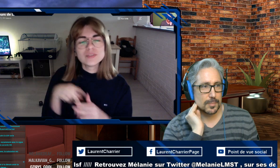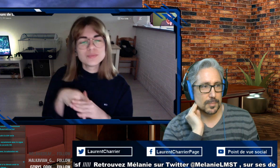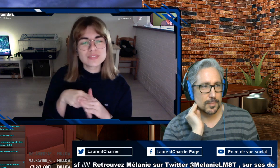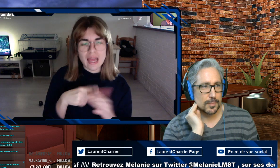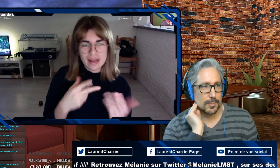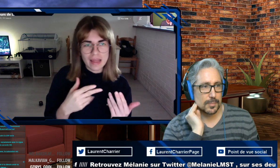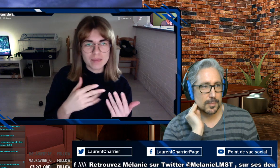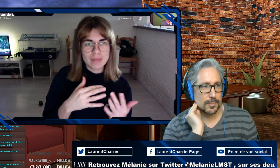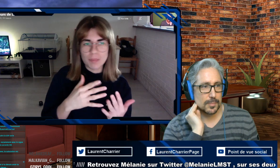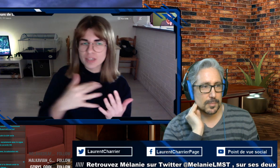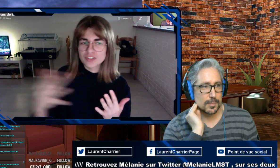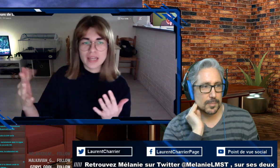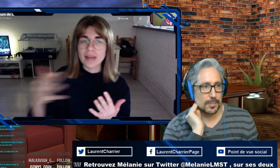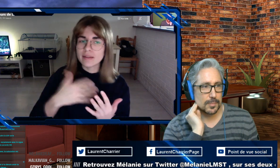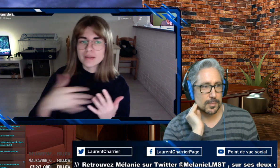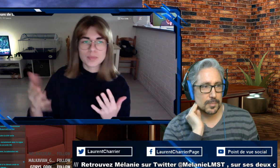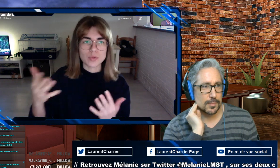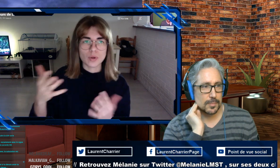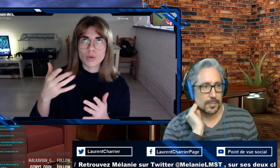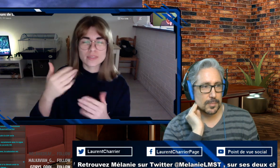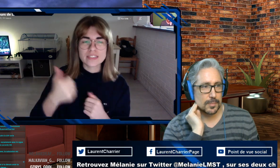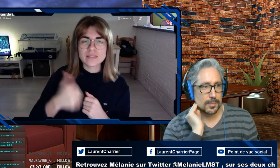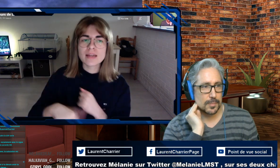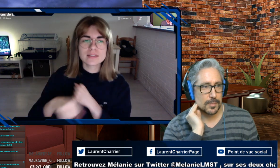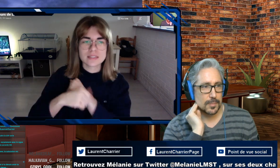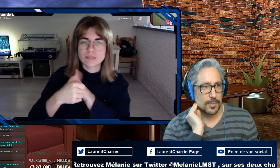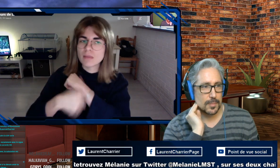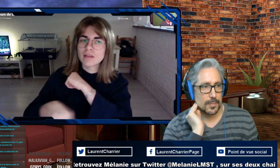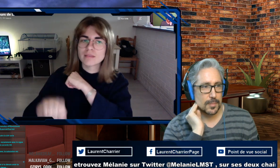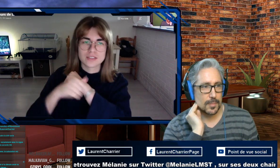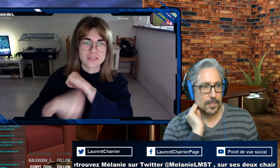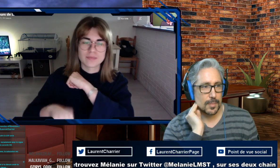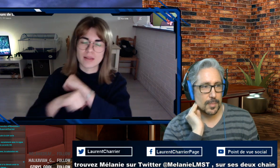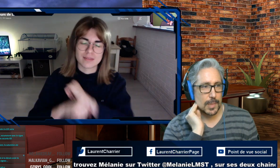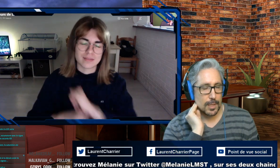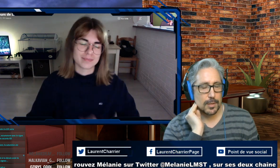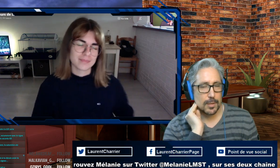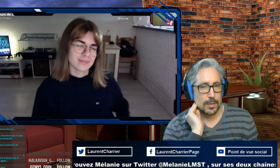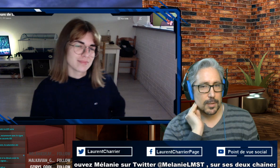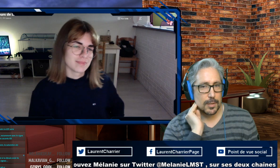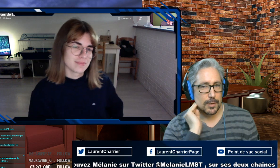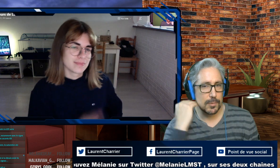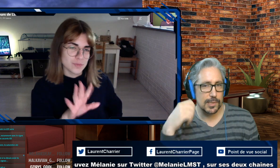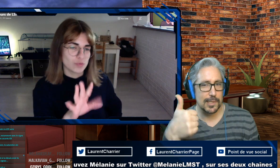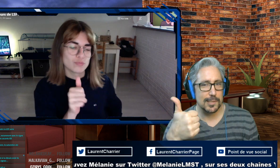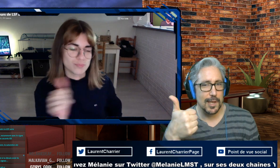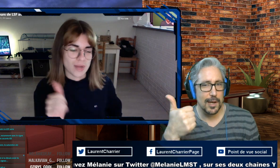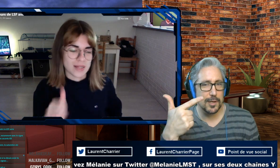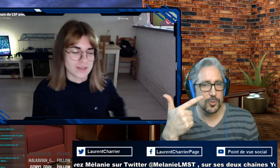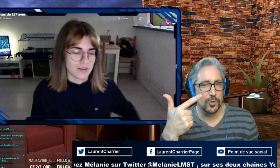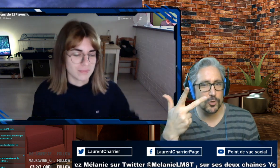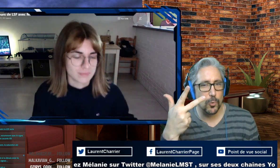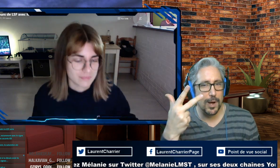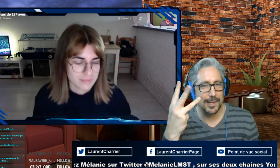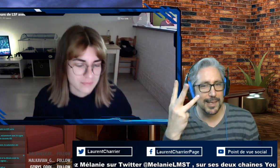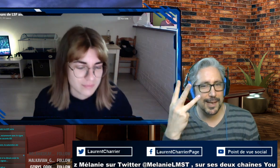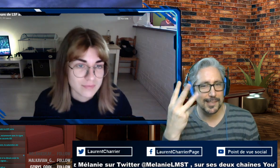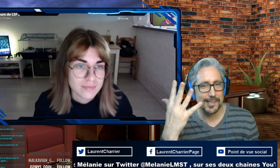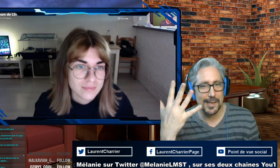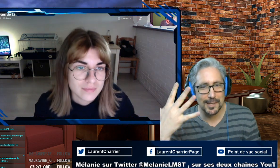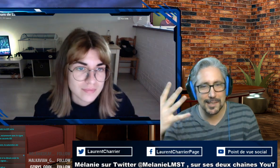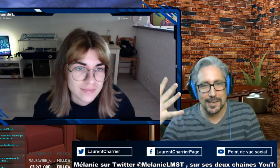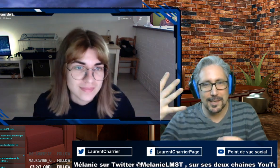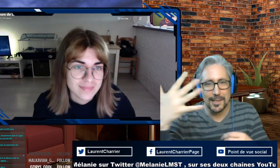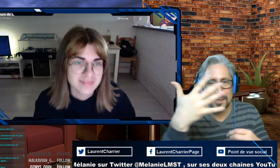Au début, ça allait, mais après, j'ai galéré pendant des semaines. C'est 1, 2, 3,